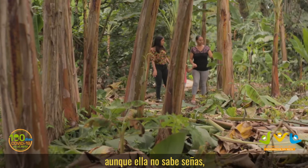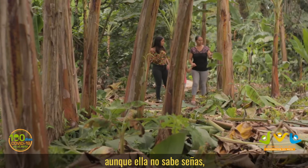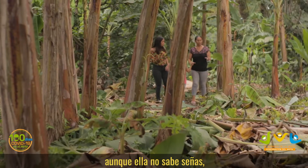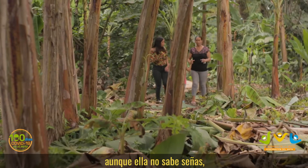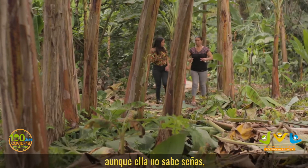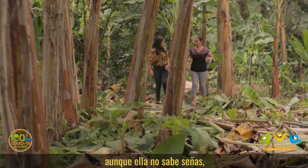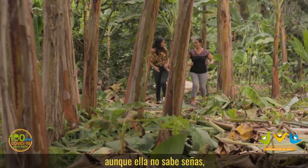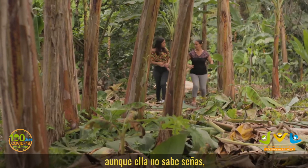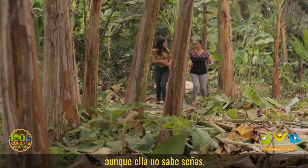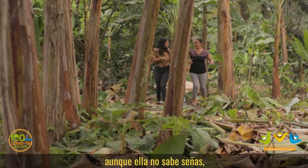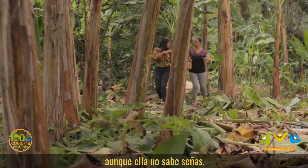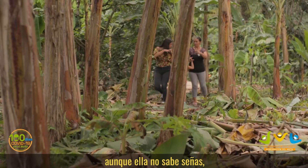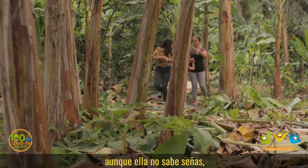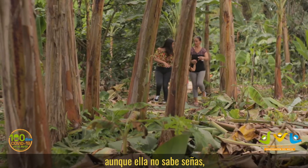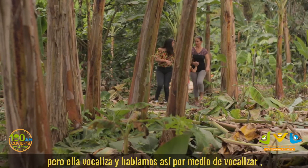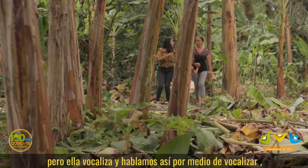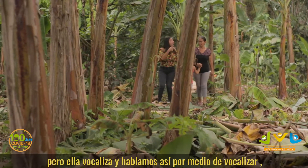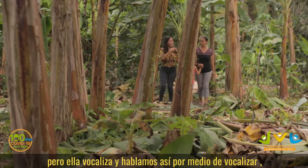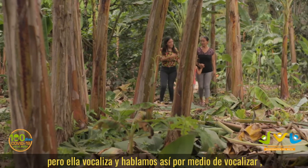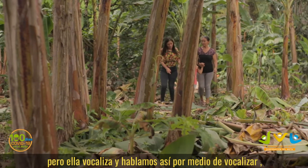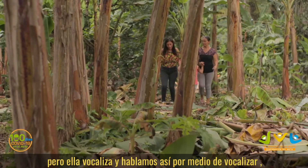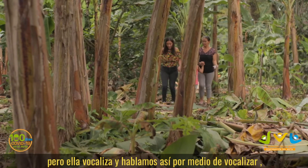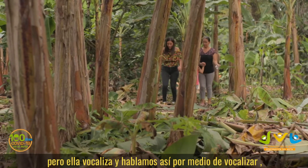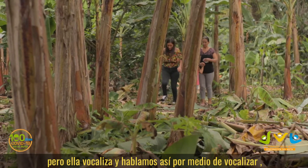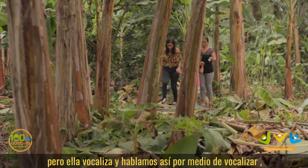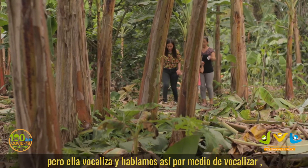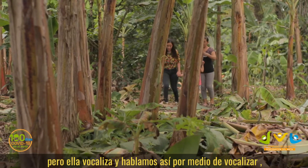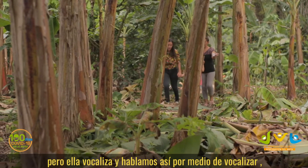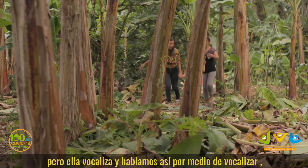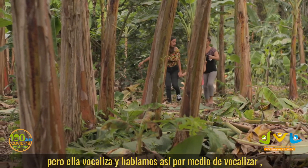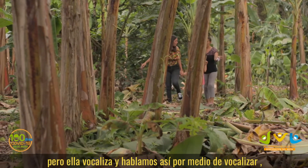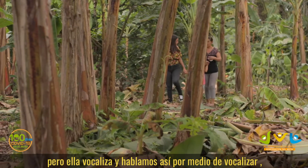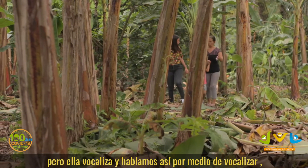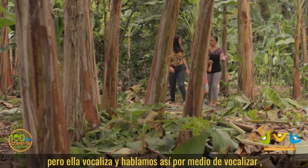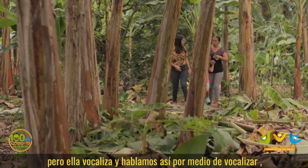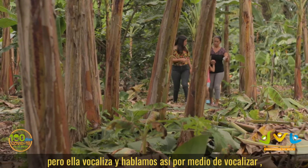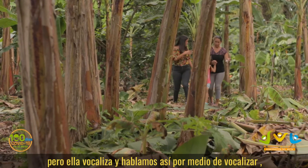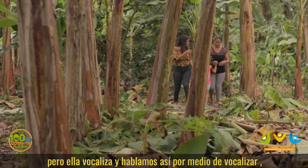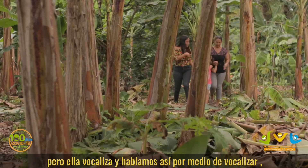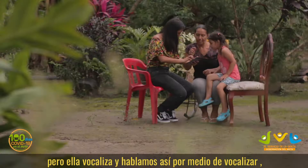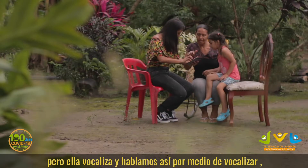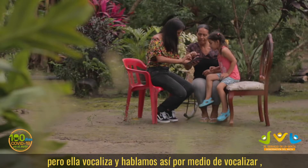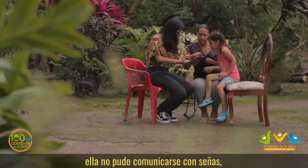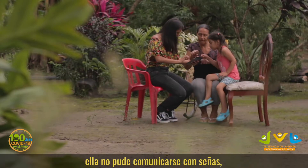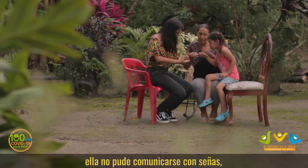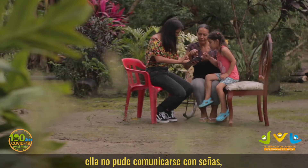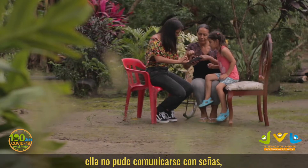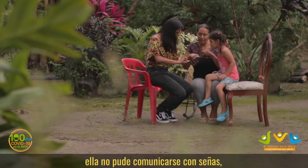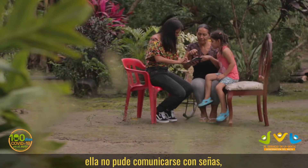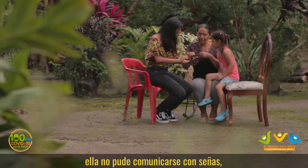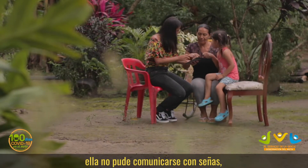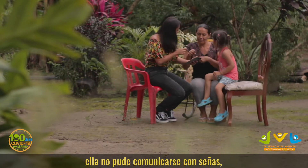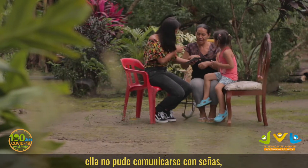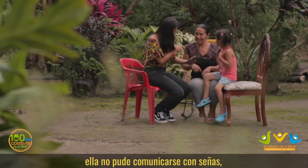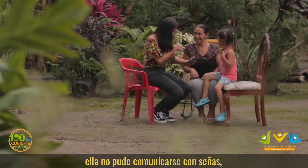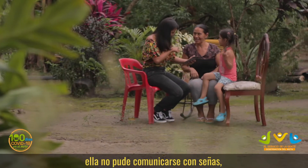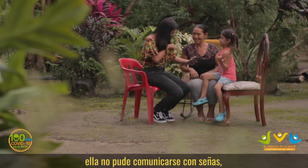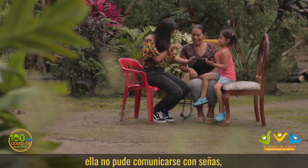Aunque ella no sabe señas, pero ella vocaliza y hablamos así, por medio de vocalizar. Ella no puede comunicarse con señas,